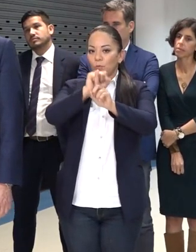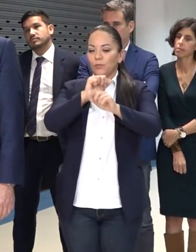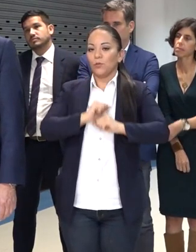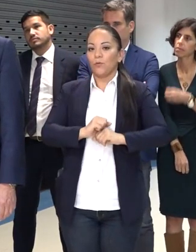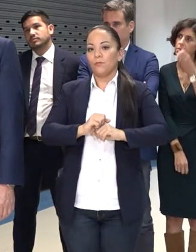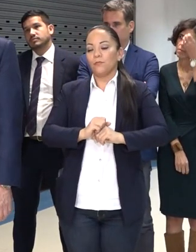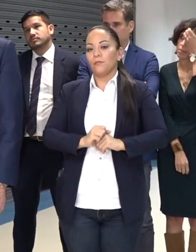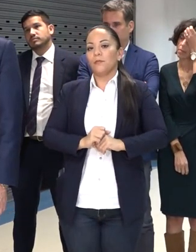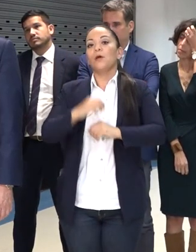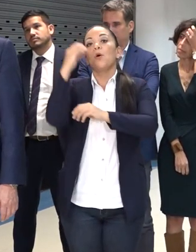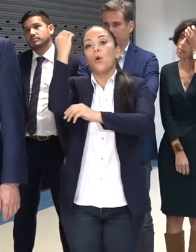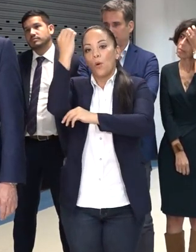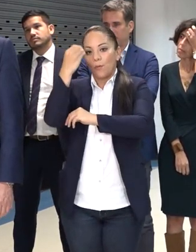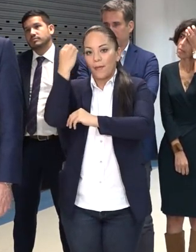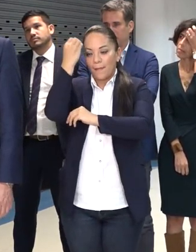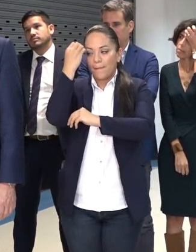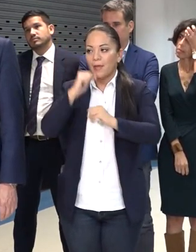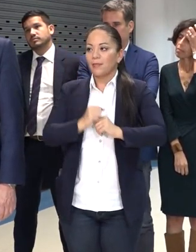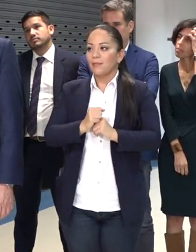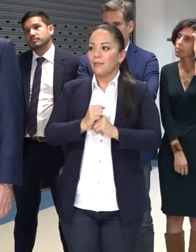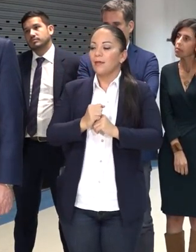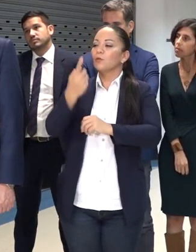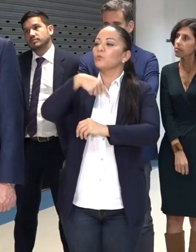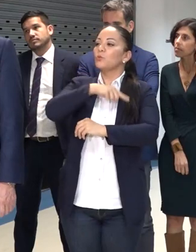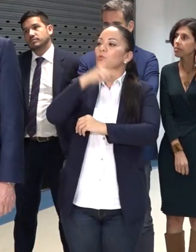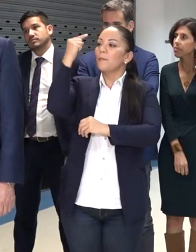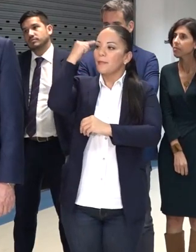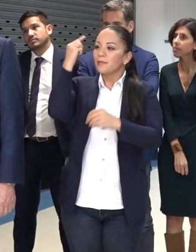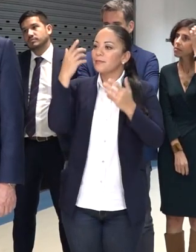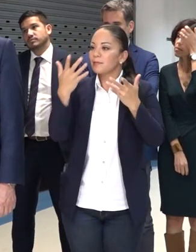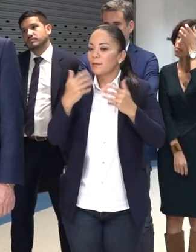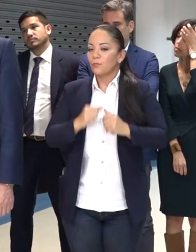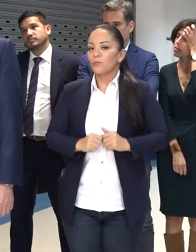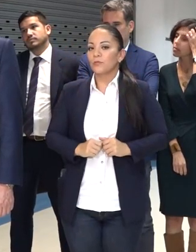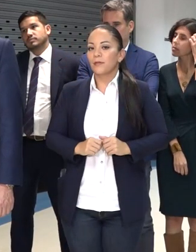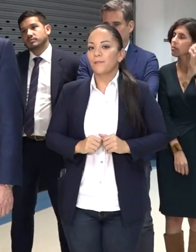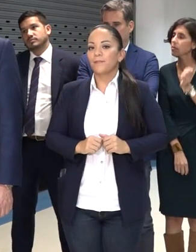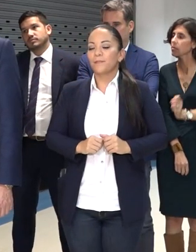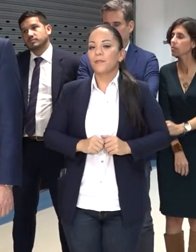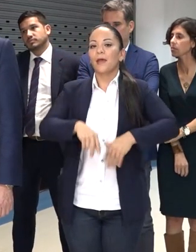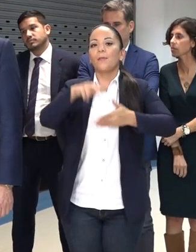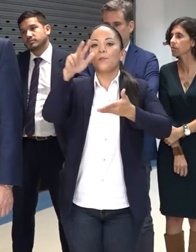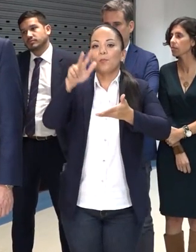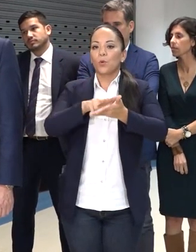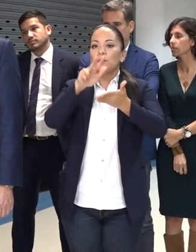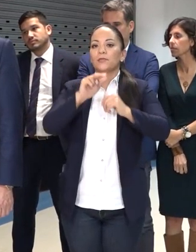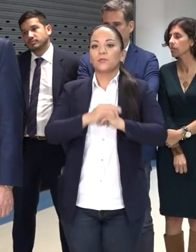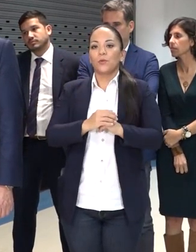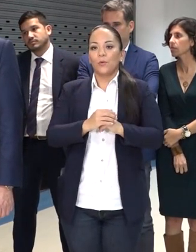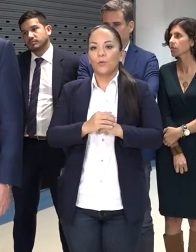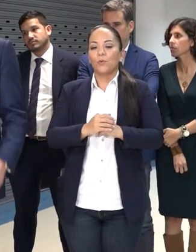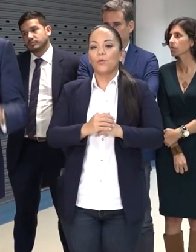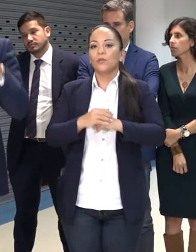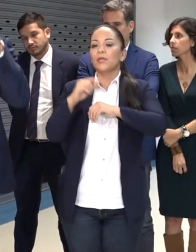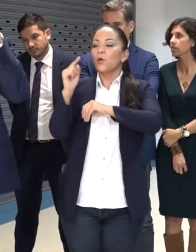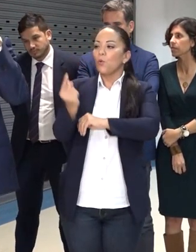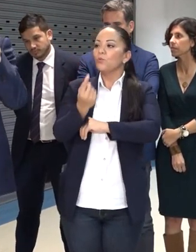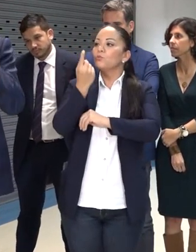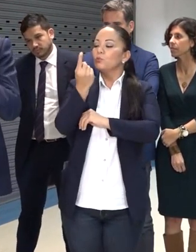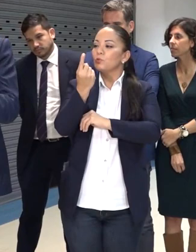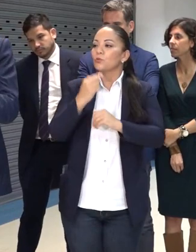situación. Obviamente, pensamos que la aprobación de un